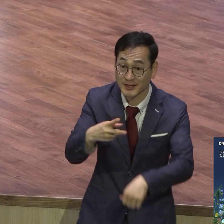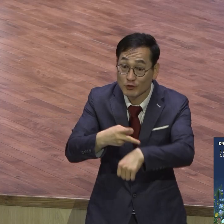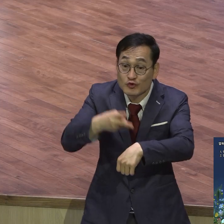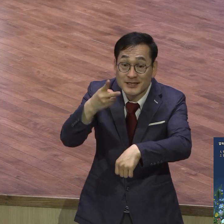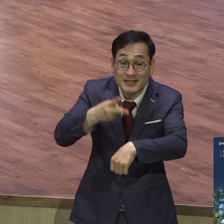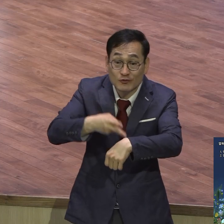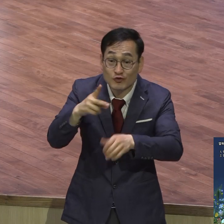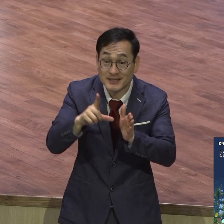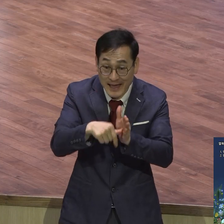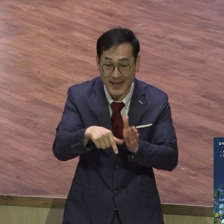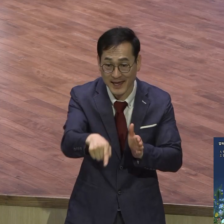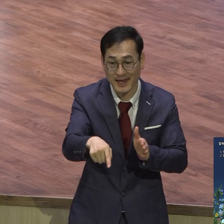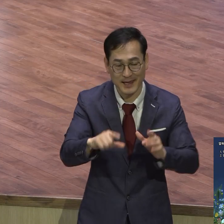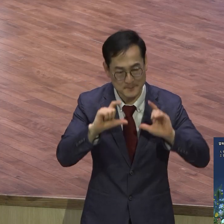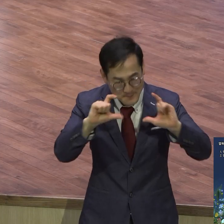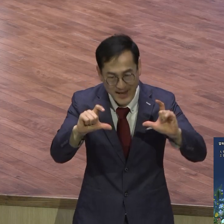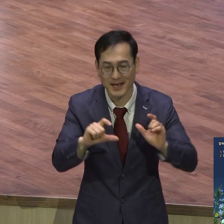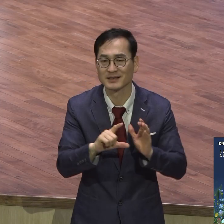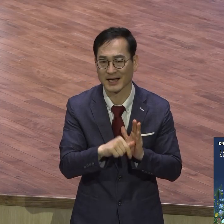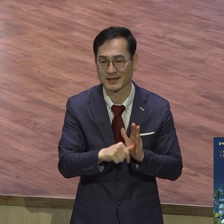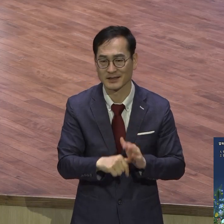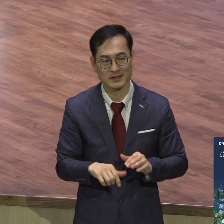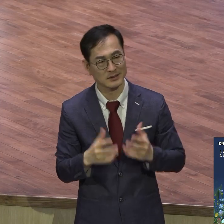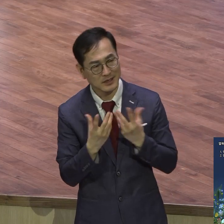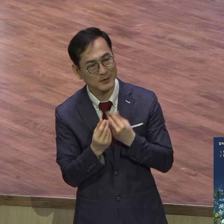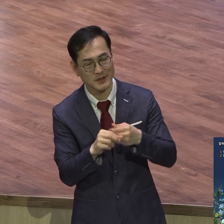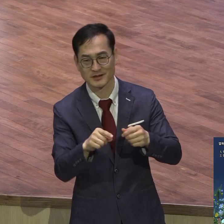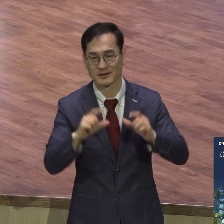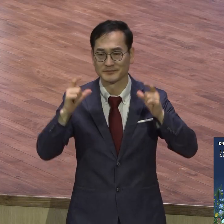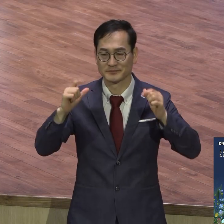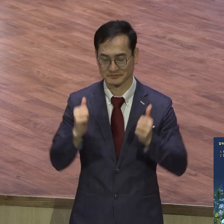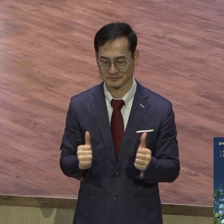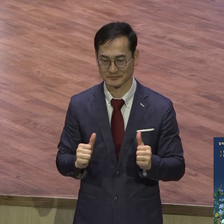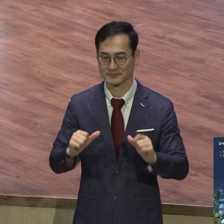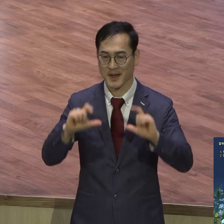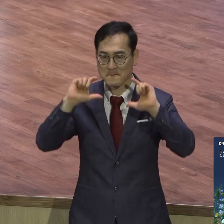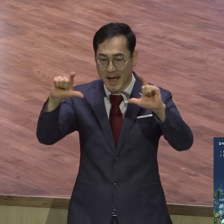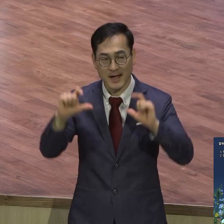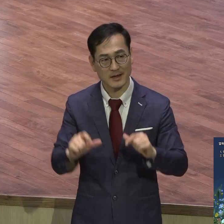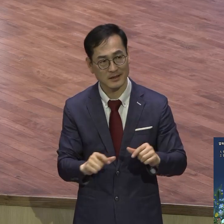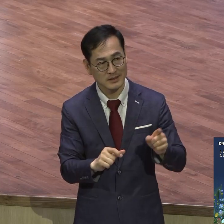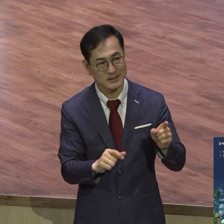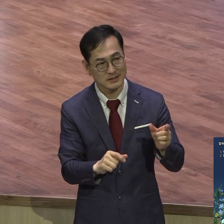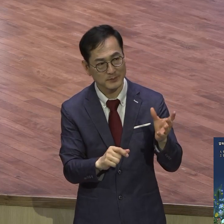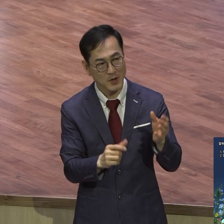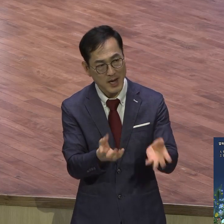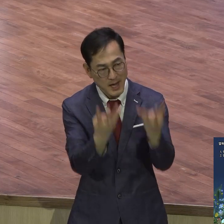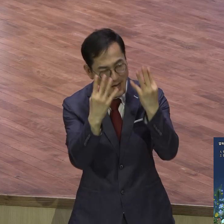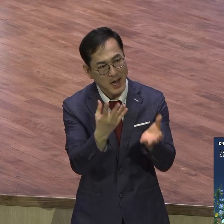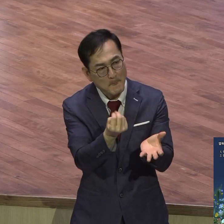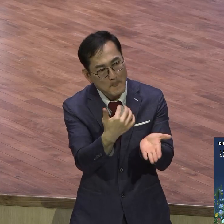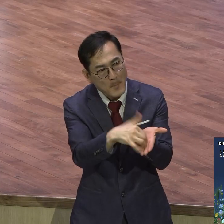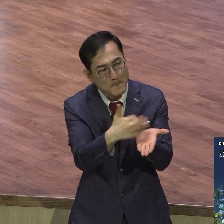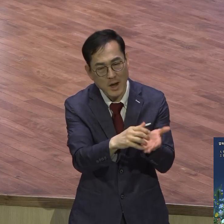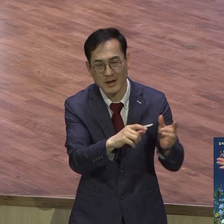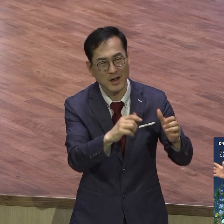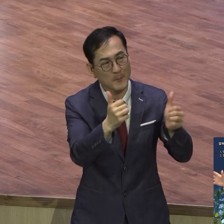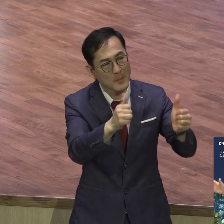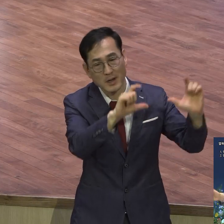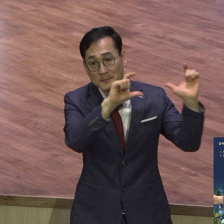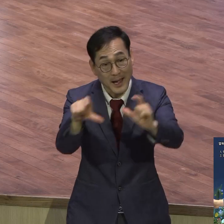2시예요. 전화 딱 그러면 유치인 몇 명 간수 몇 명 그러면 간식 딱 사가 각자 헛어지는 거예요. 내가 총괄해서